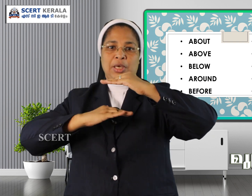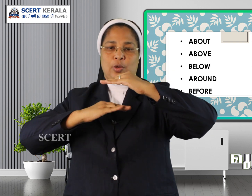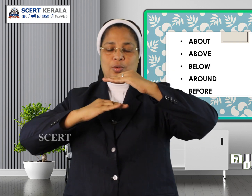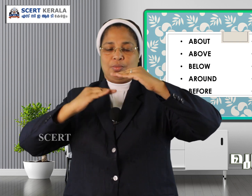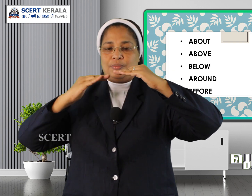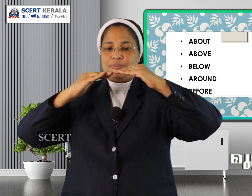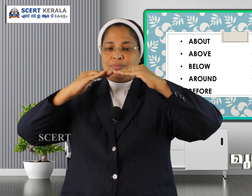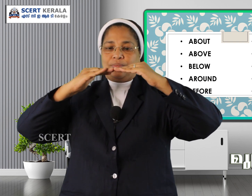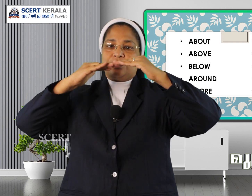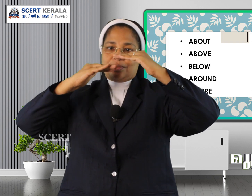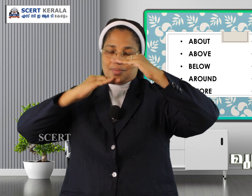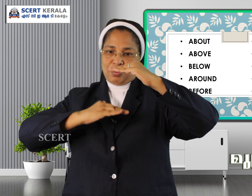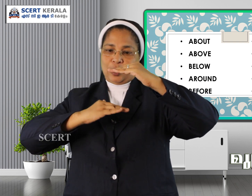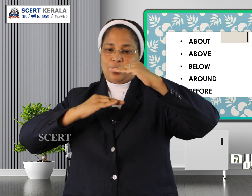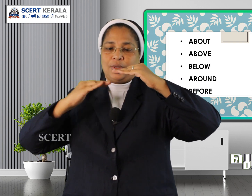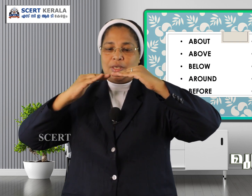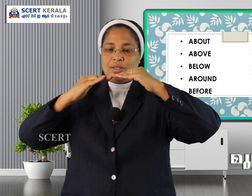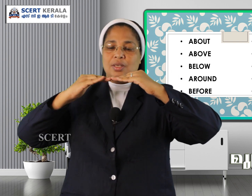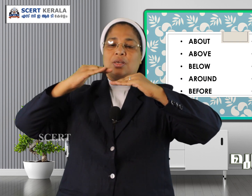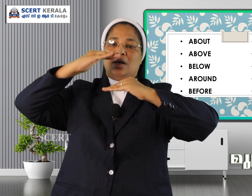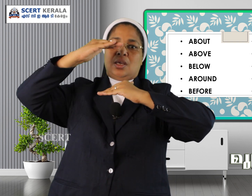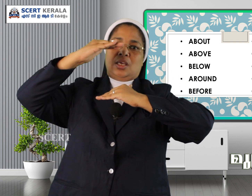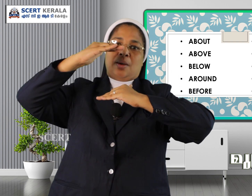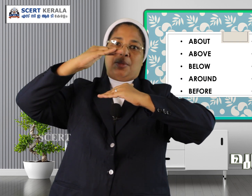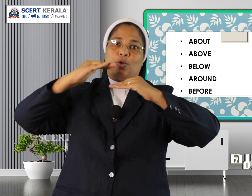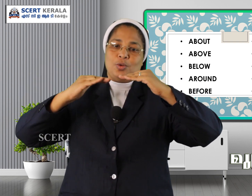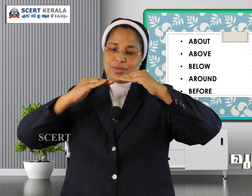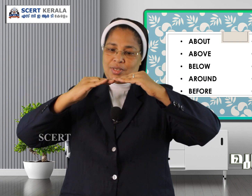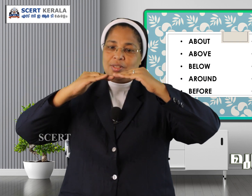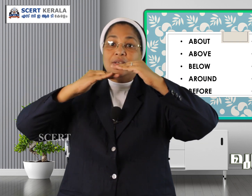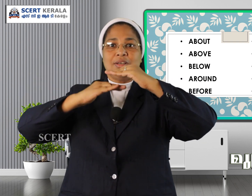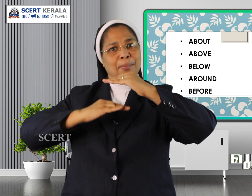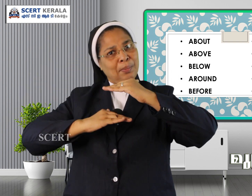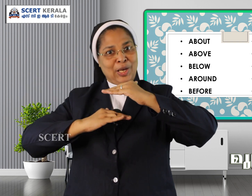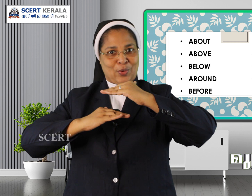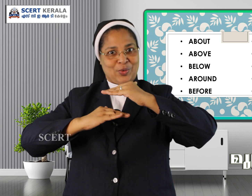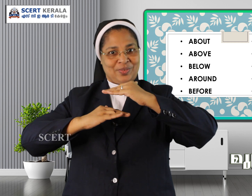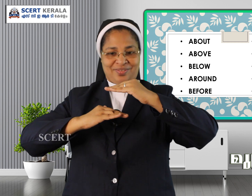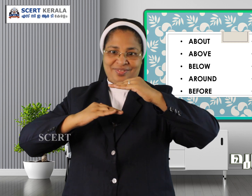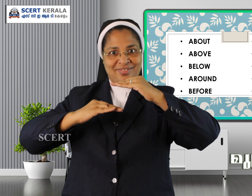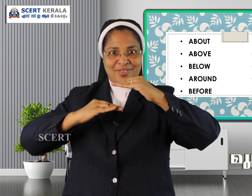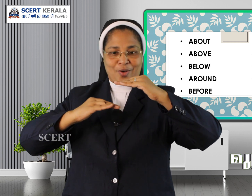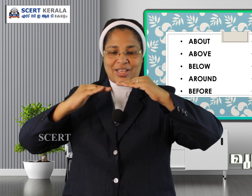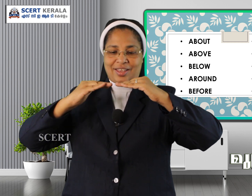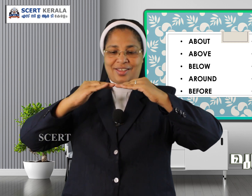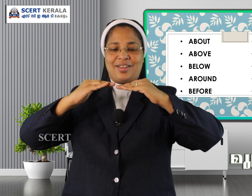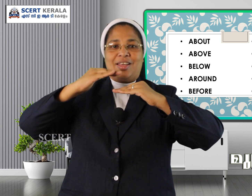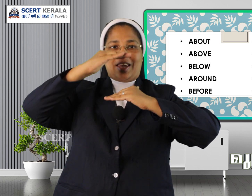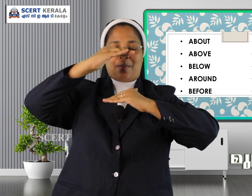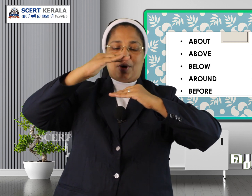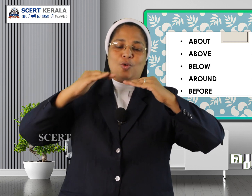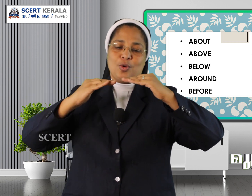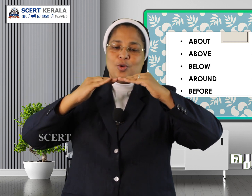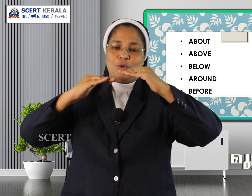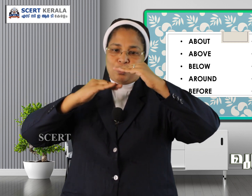ബിലോ, ബിലോ, ഇത് എബൌ, ഇത് ബിലോ, ഓക്കെ, എബൌ,